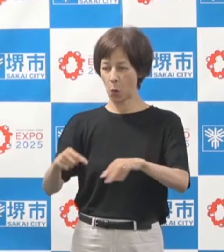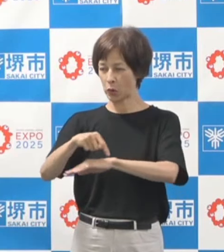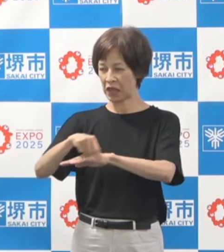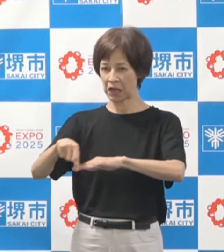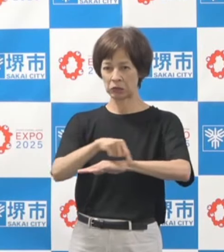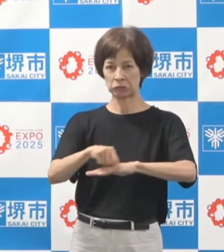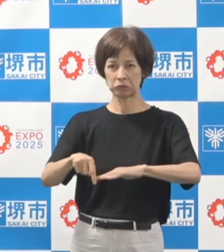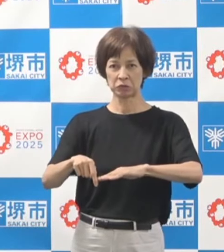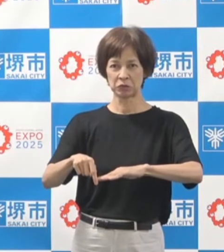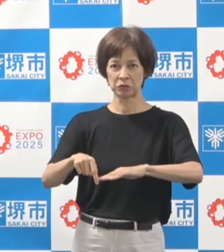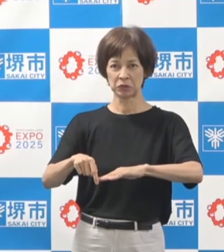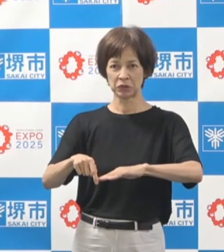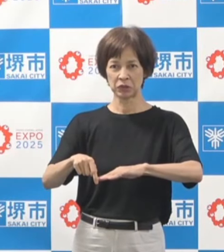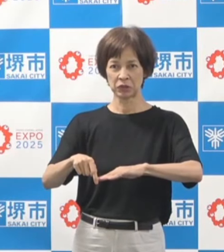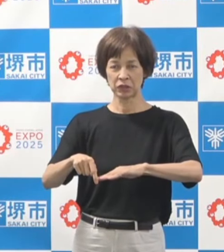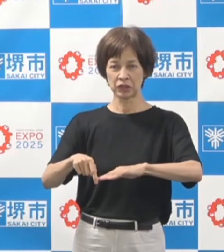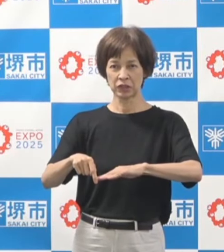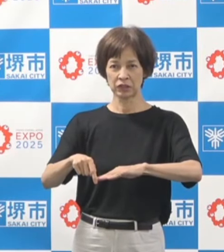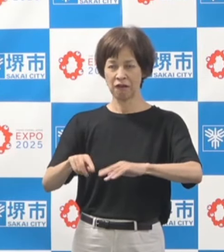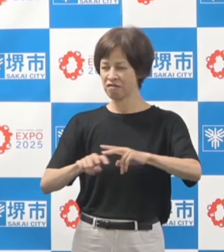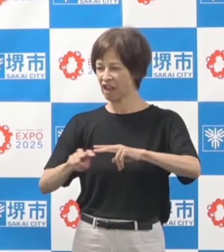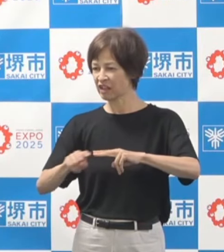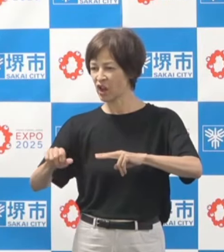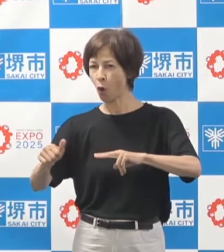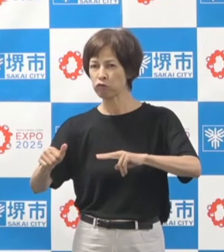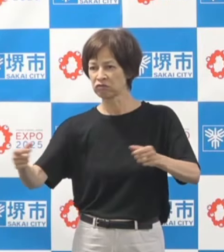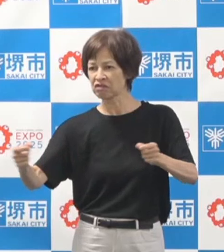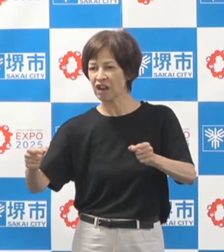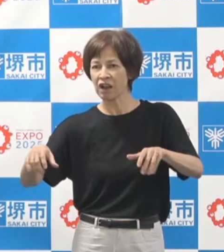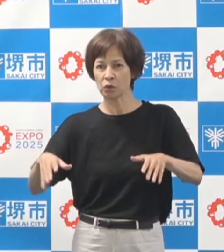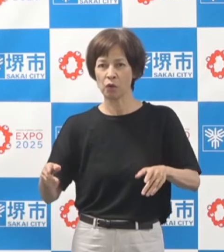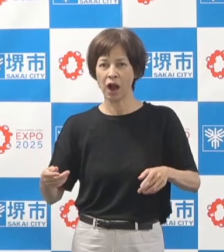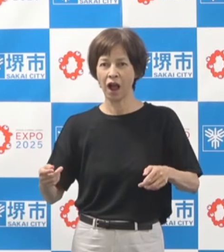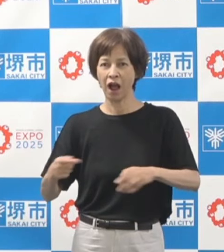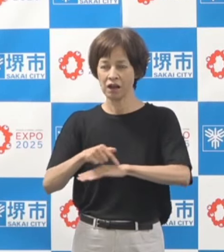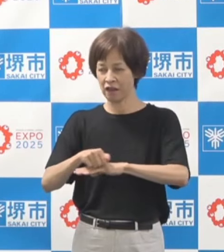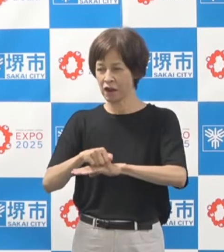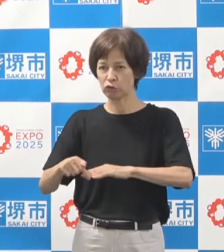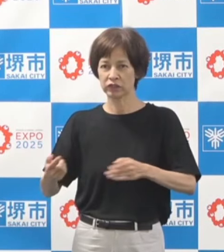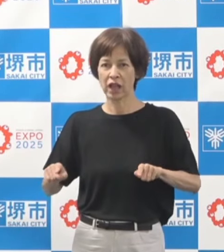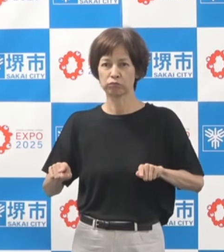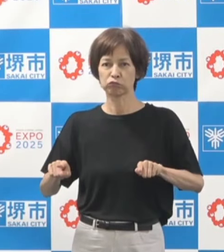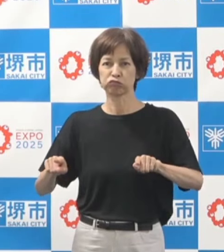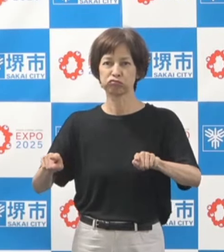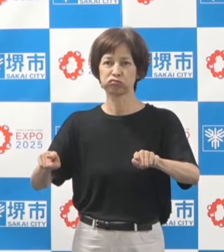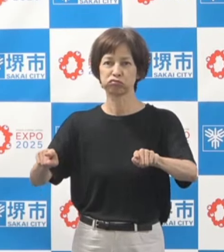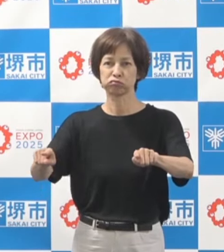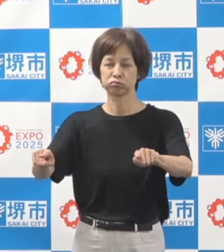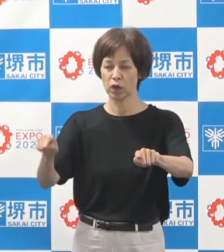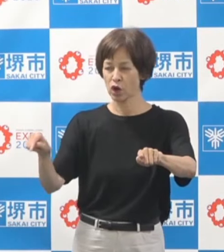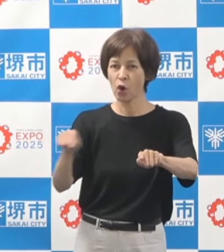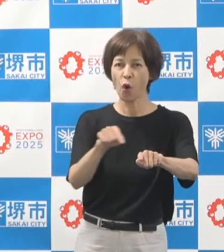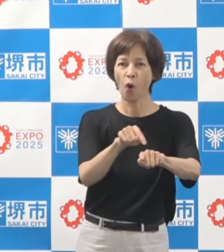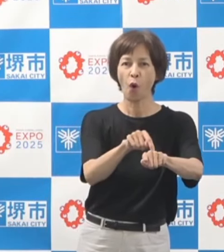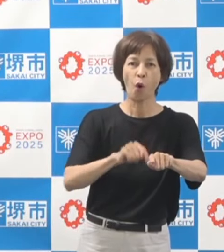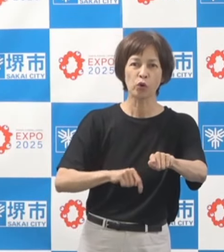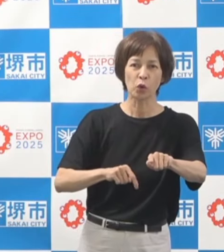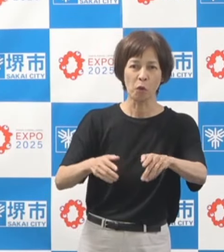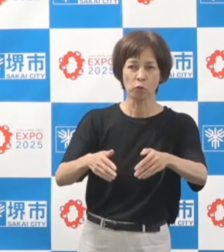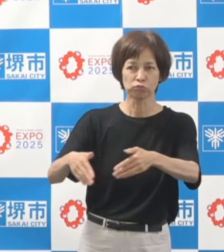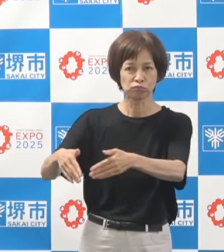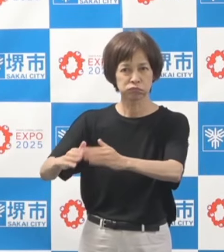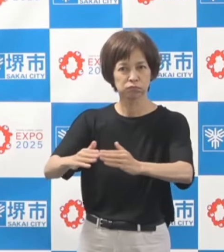電車で5分しか離れていない場所の計画が並行して動くことになると思うんですけれども、これはもう両方とも成り立ちう